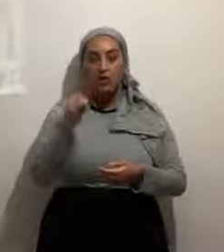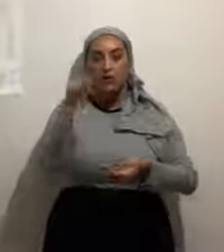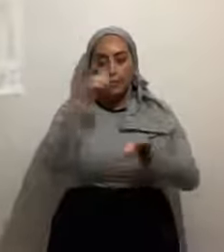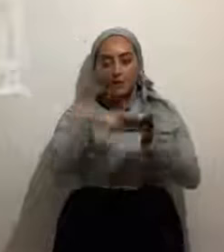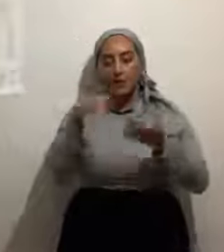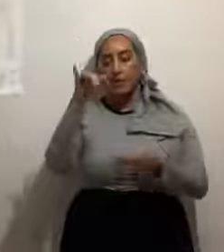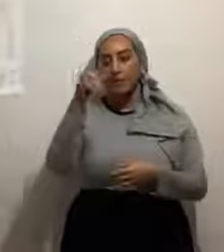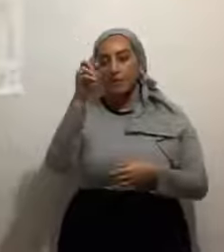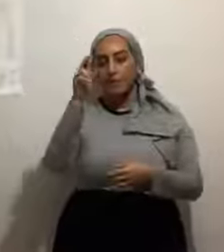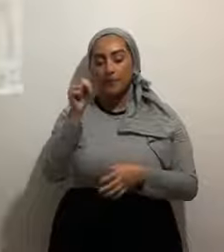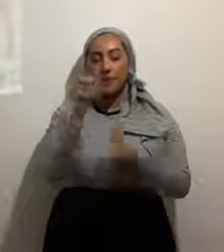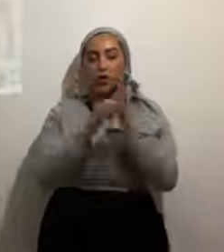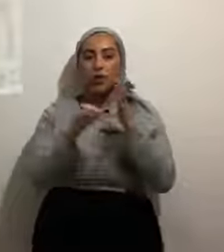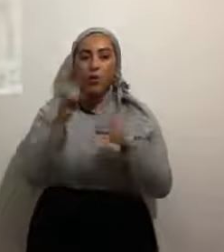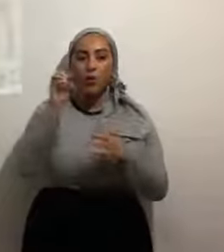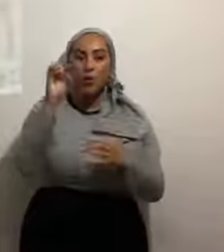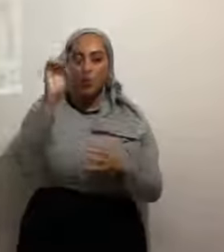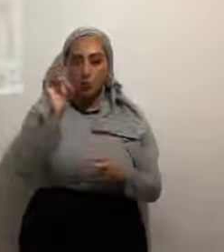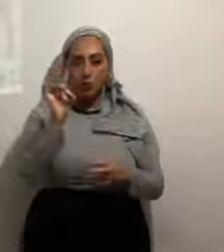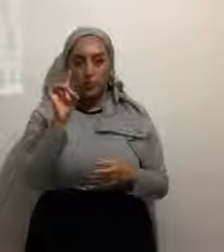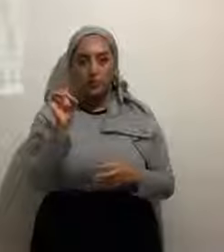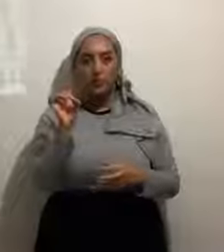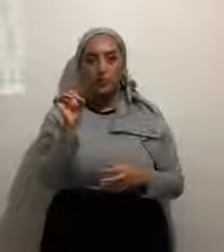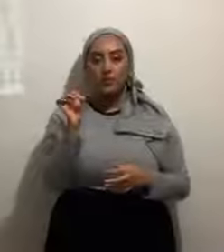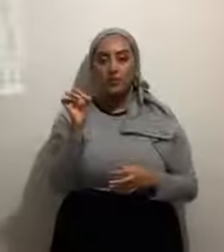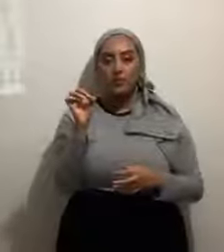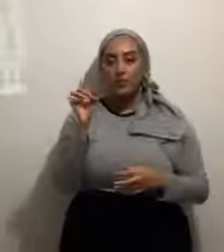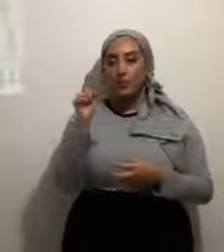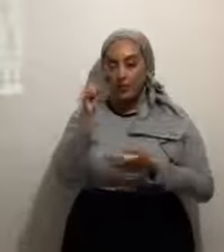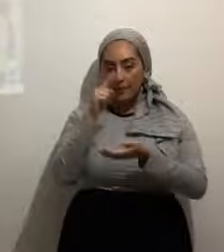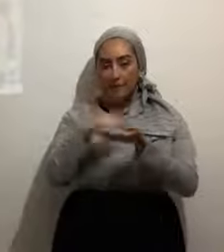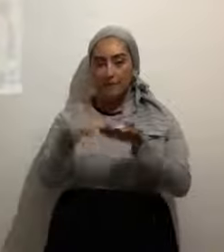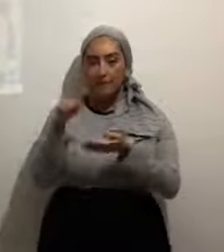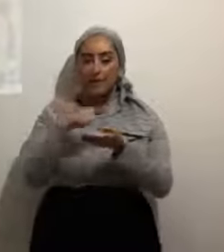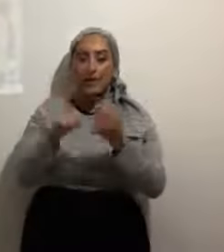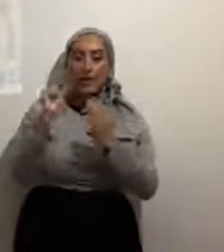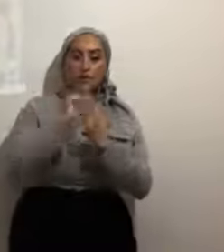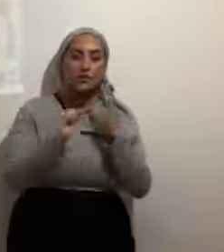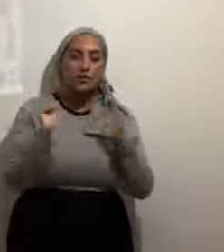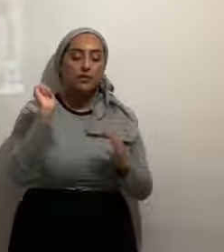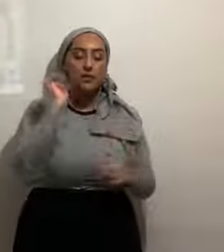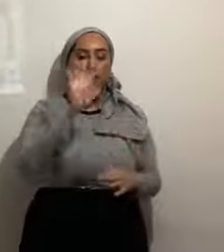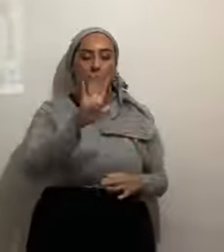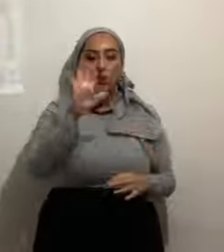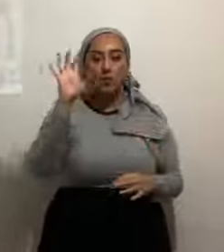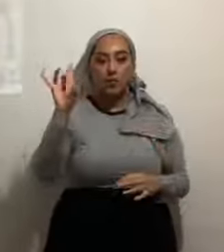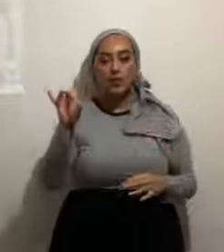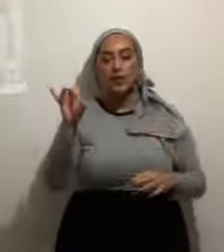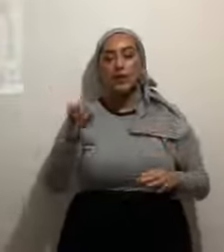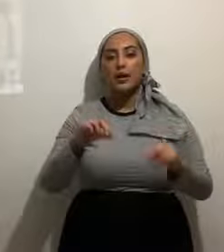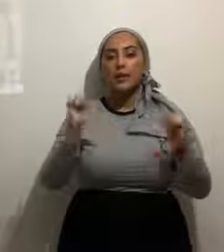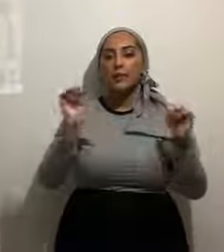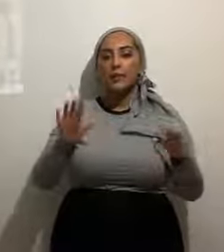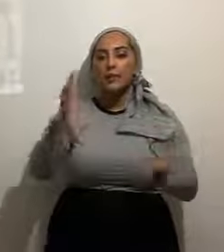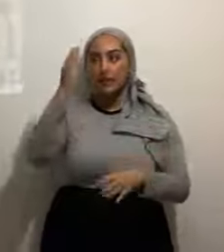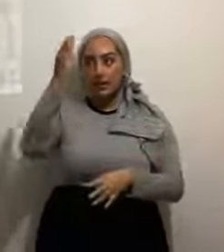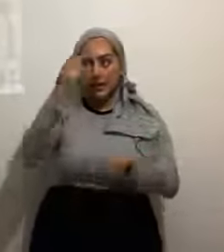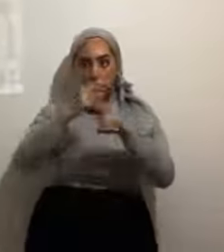Vamos a Juan 8 y vamos a ver el verso 58. Bendito es el Abacados.